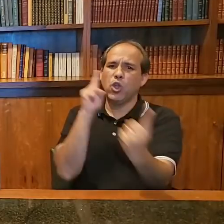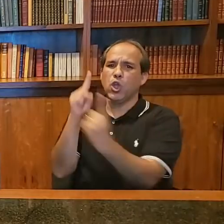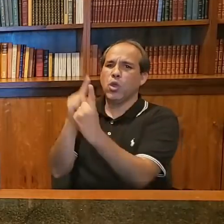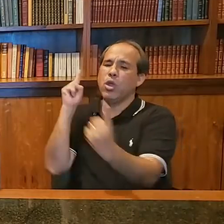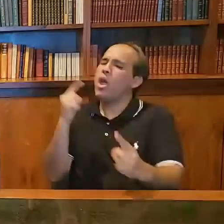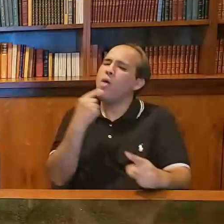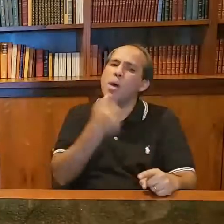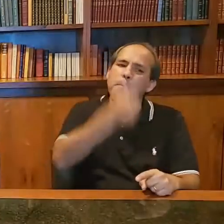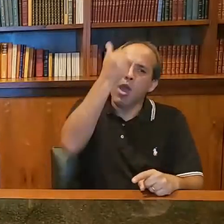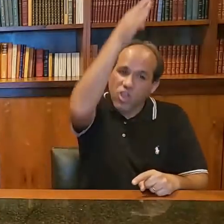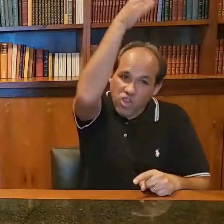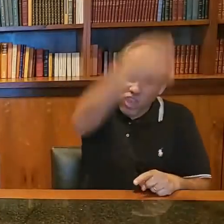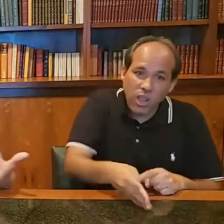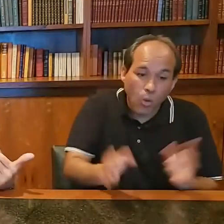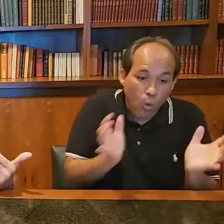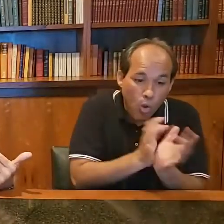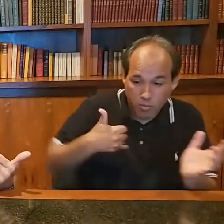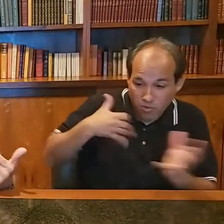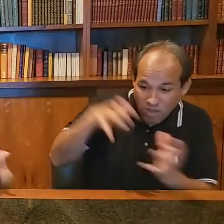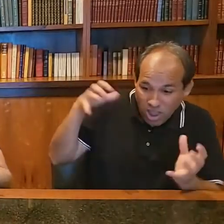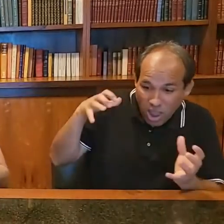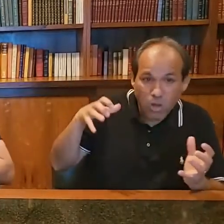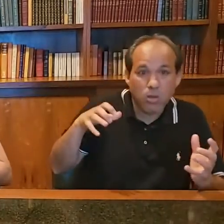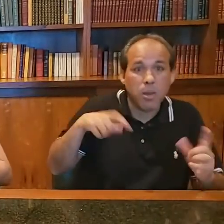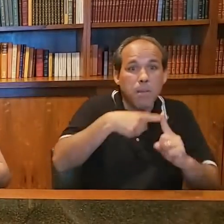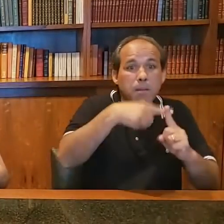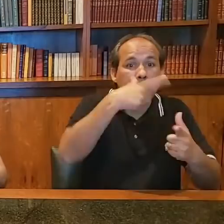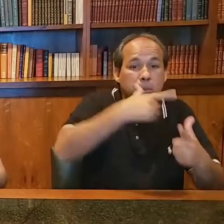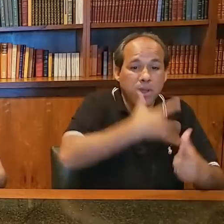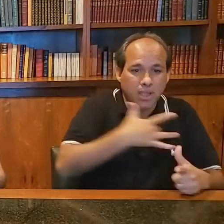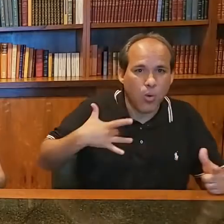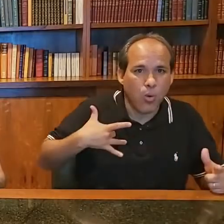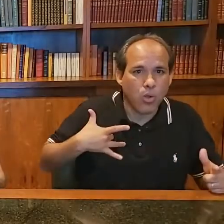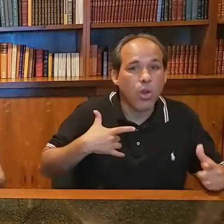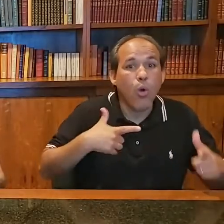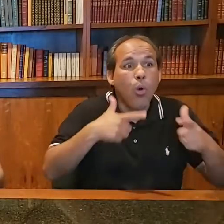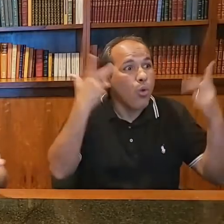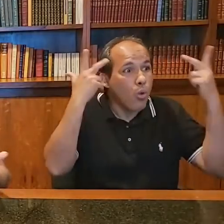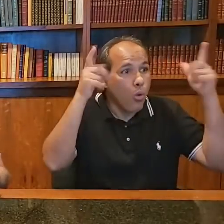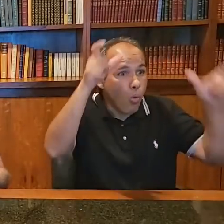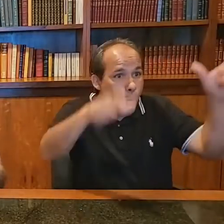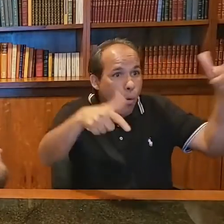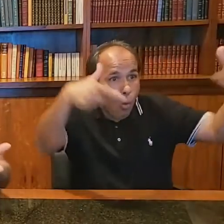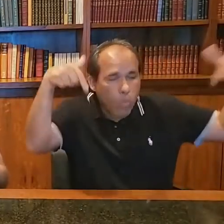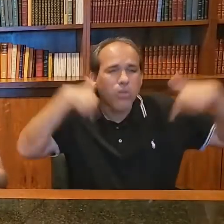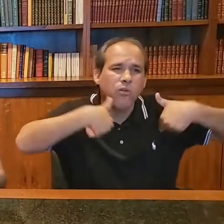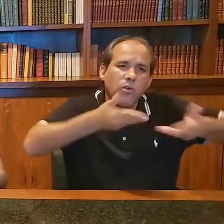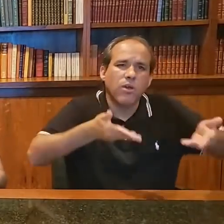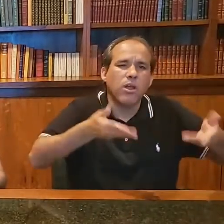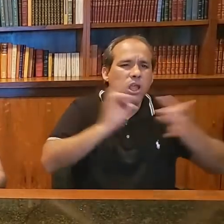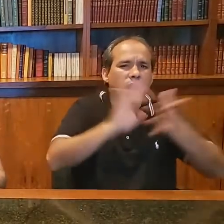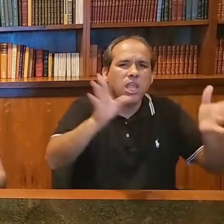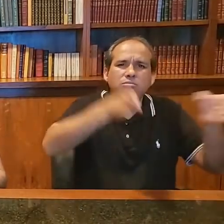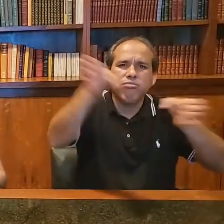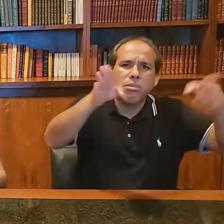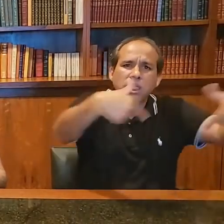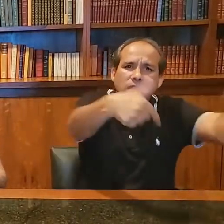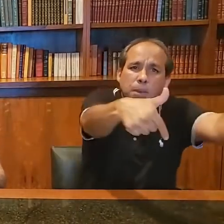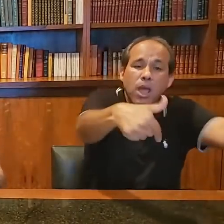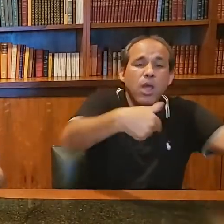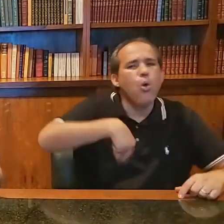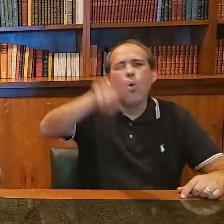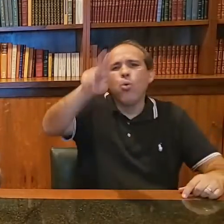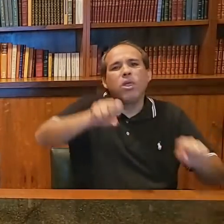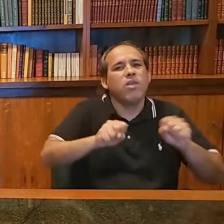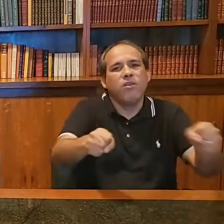com comorbidade, mais idosos, e deixar a turma trabalhar. Eu nunca defendi fechamento de escola, nunca. Uhum. Muito pelo contrário. Tá? E